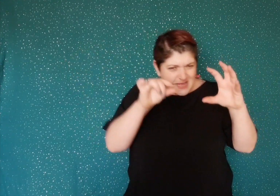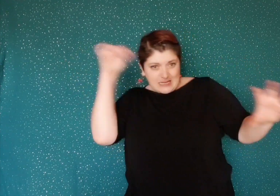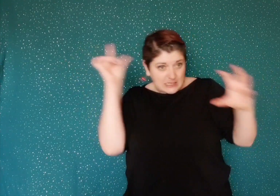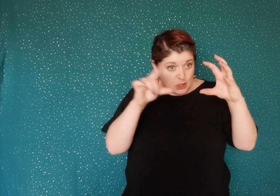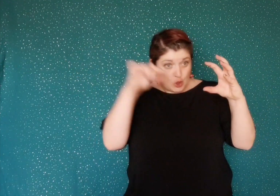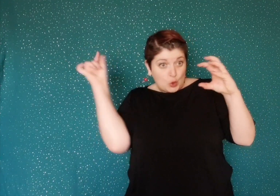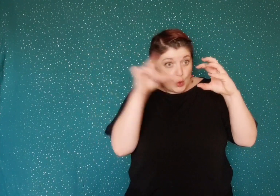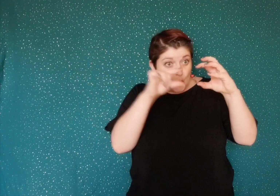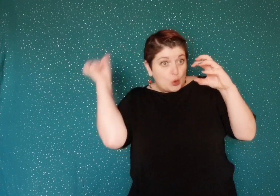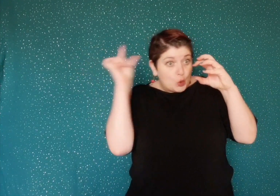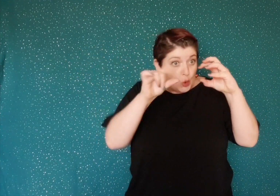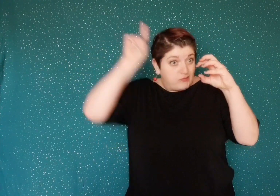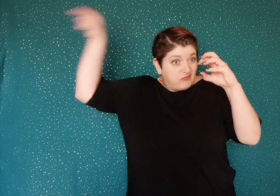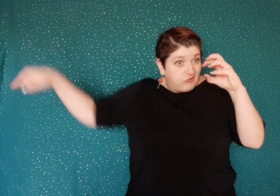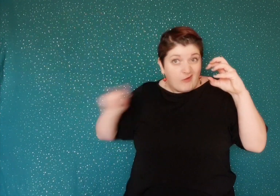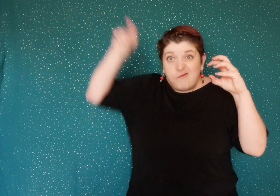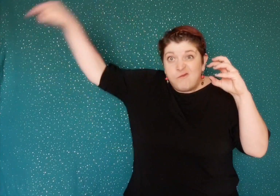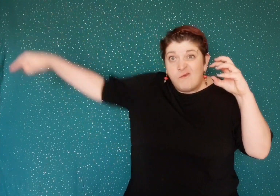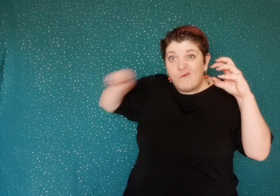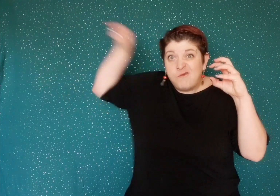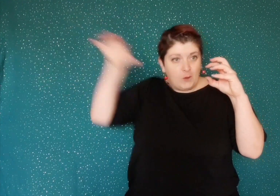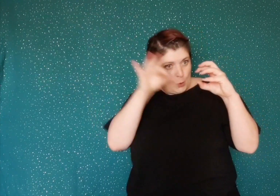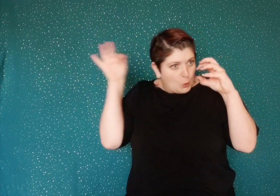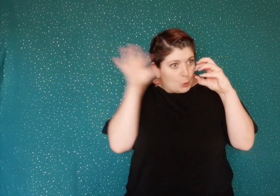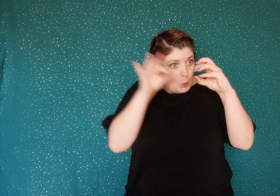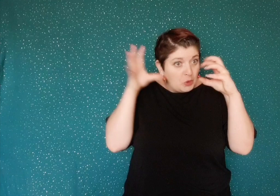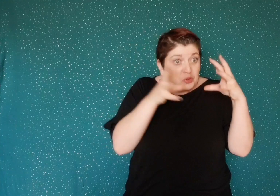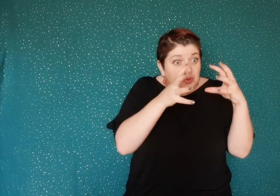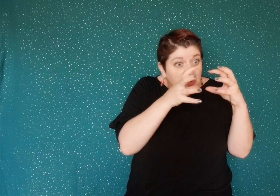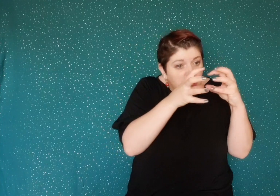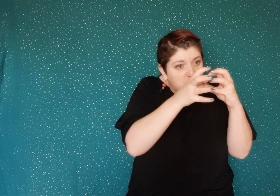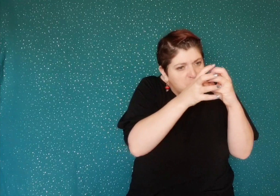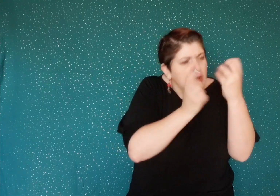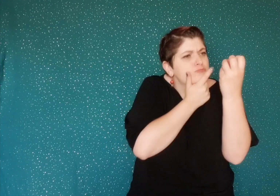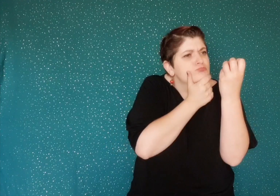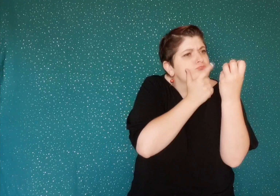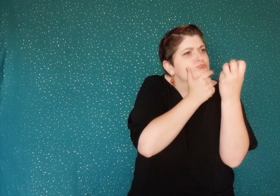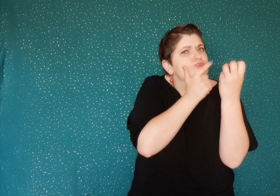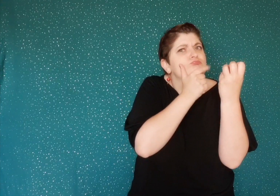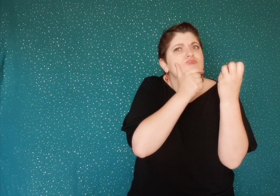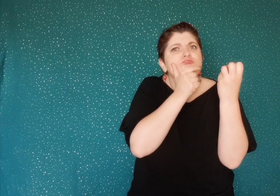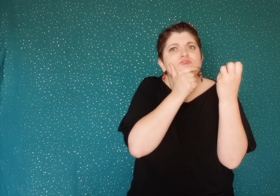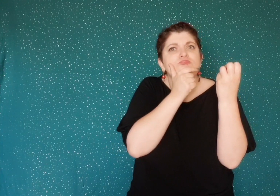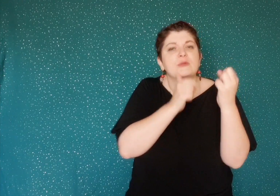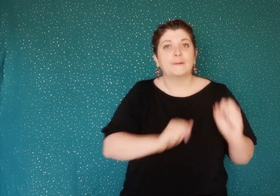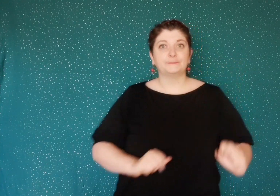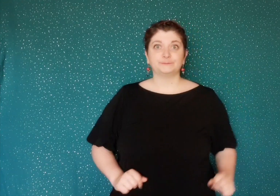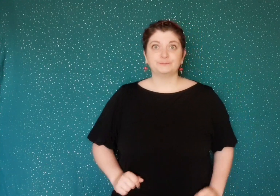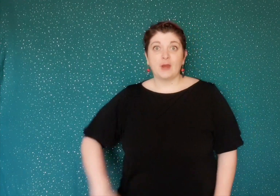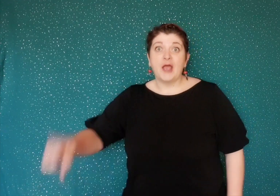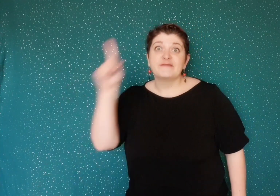Pourquoi la pelote devenait-elle de plus en plus petite quand on lui courait après?